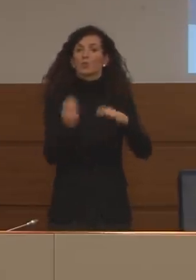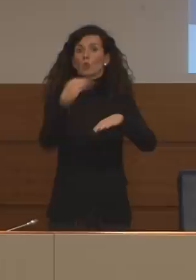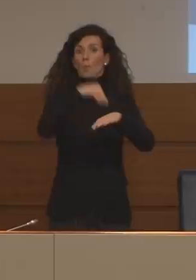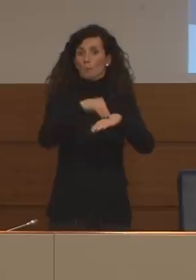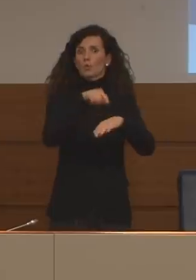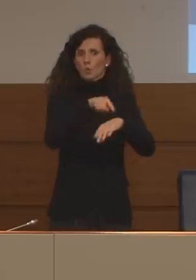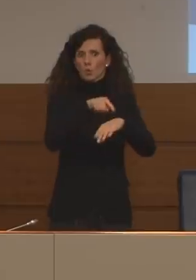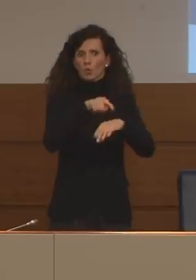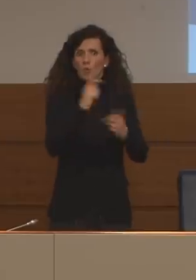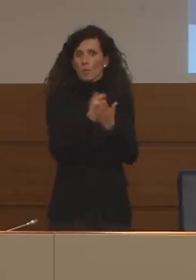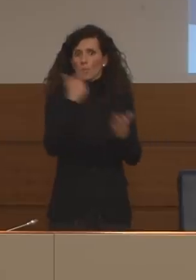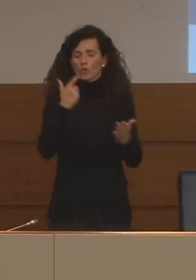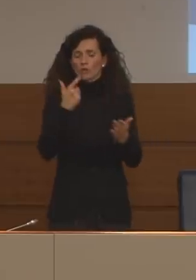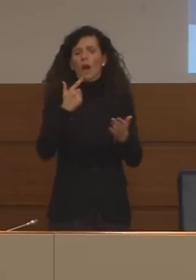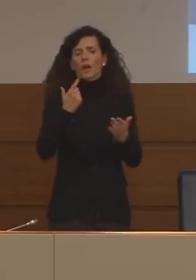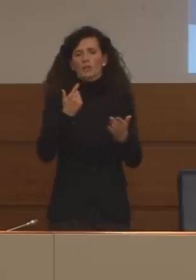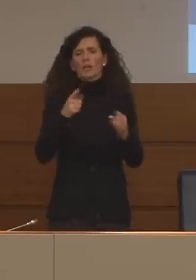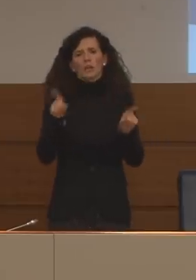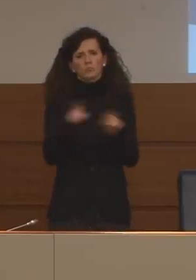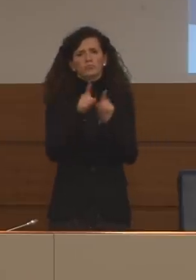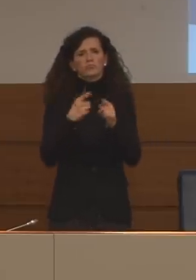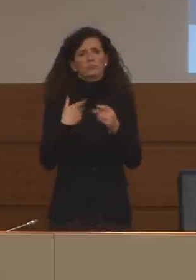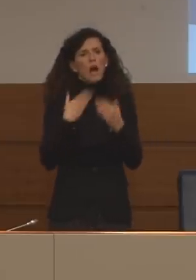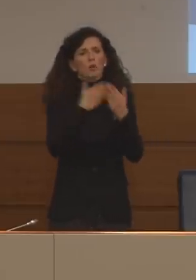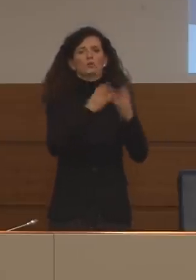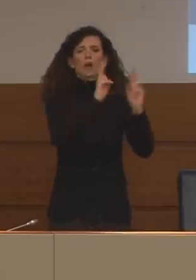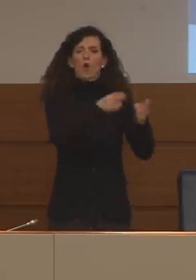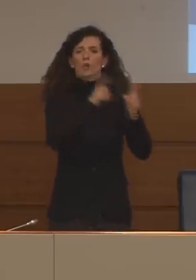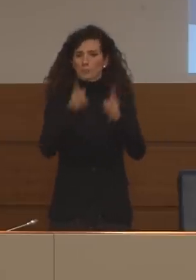effetti stiamo facendo le nostre strutture ospedaliere